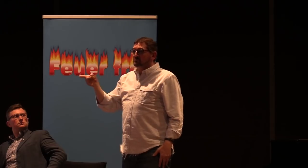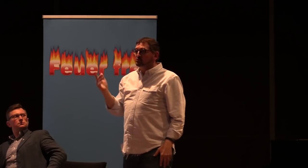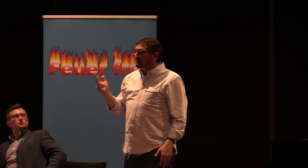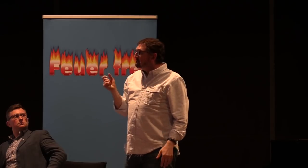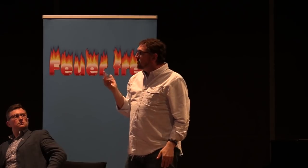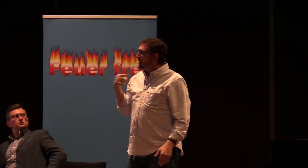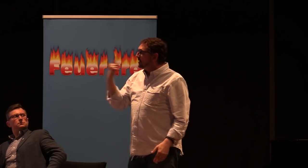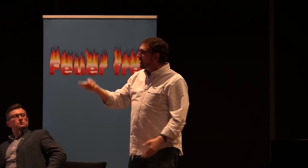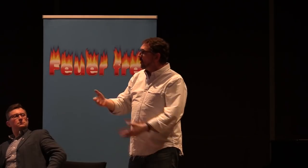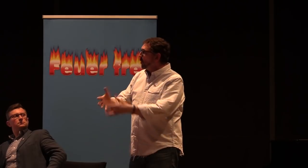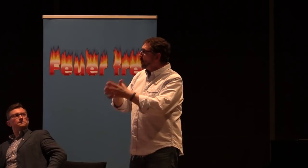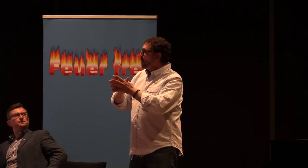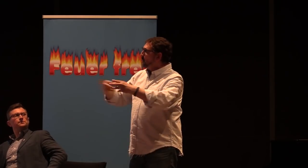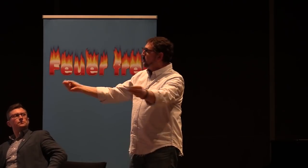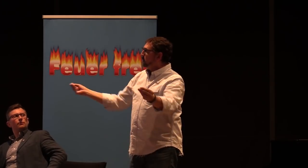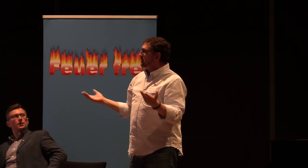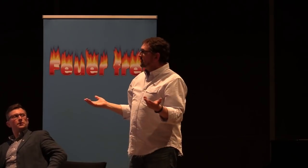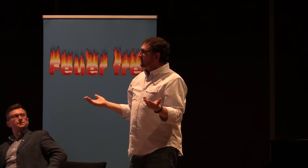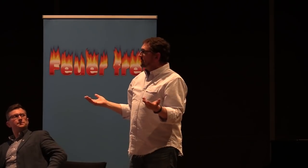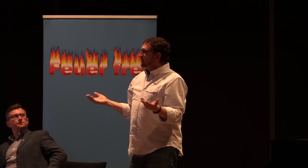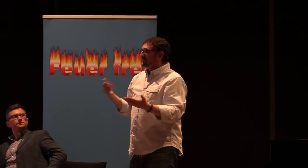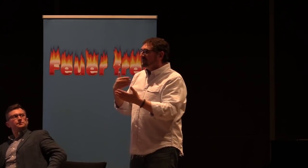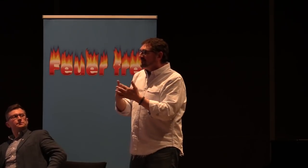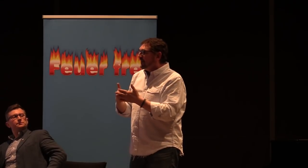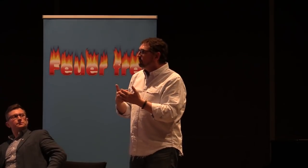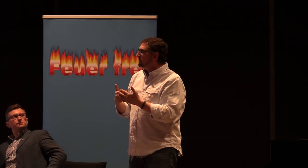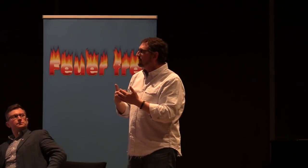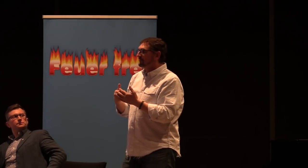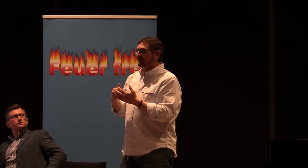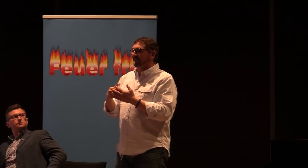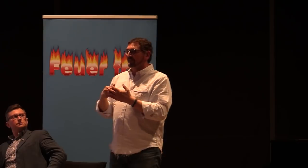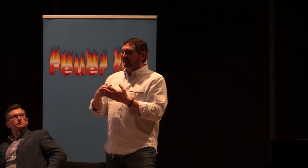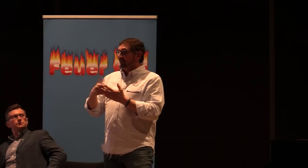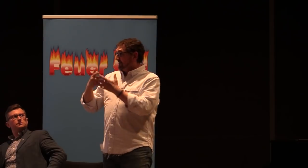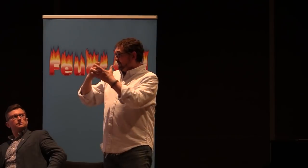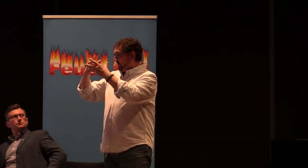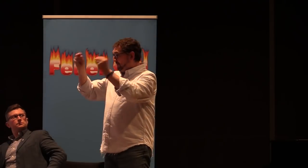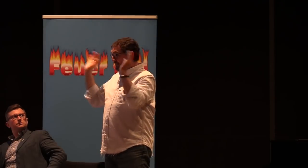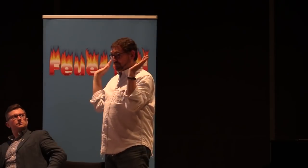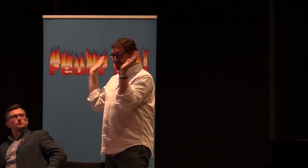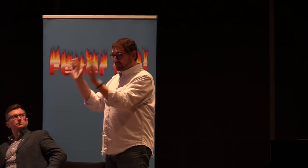Mecklenburg-Vorpommern sagte, ja, bei uns die Struktur ist auch sehr alt, die Mitgliederzahlen, also das Alter der Mitglieder ist sehr